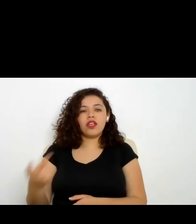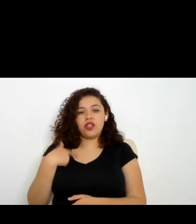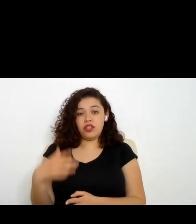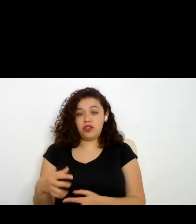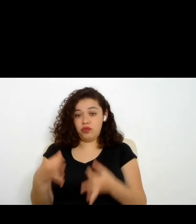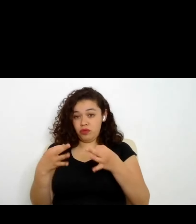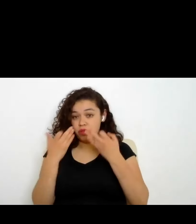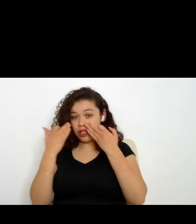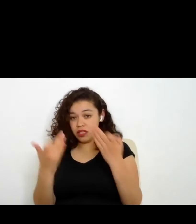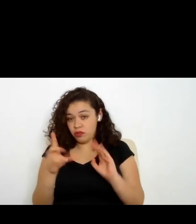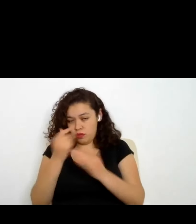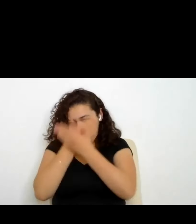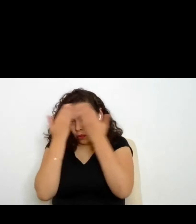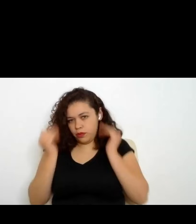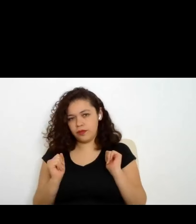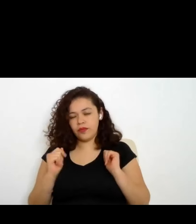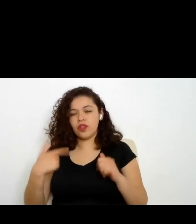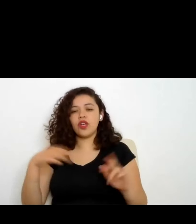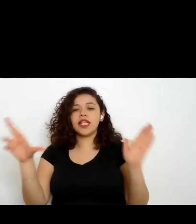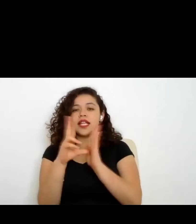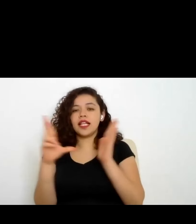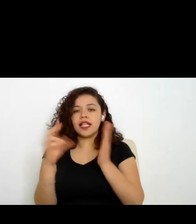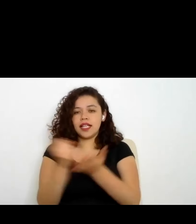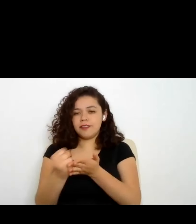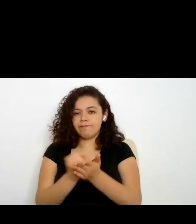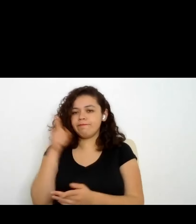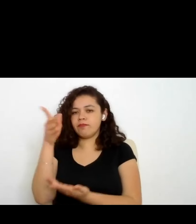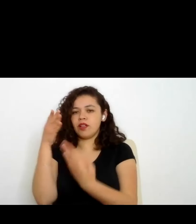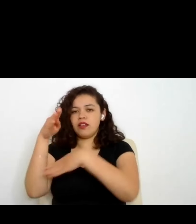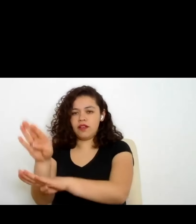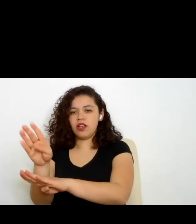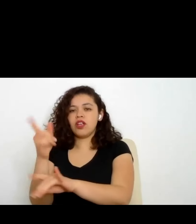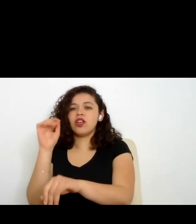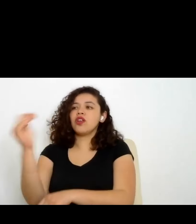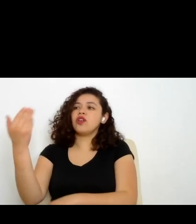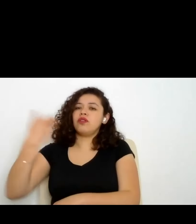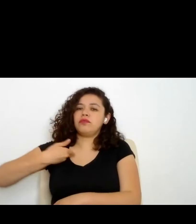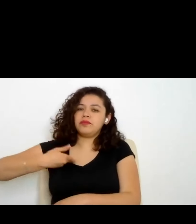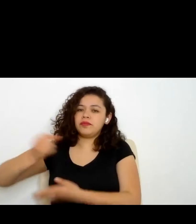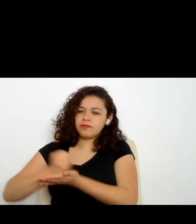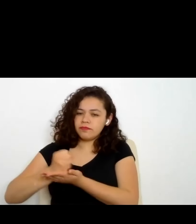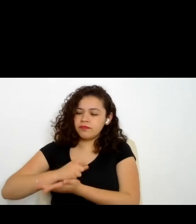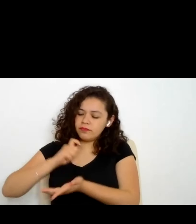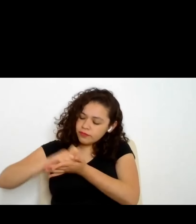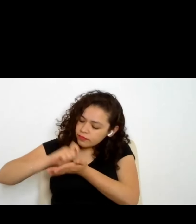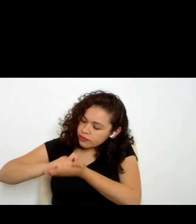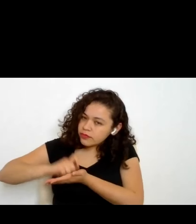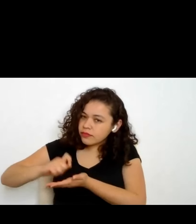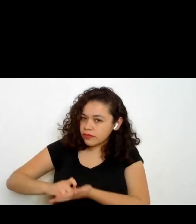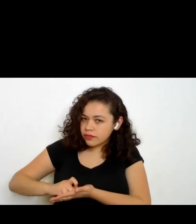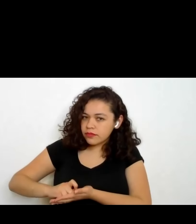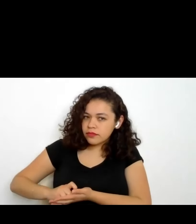así sea, ¿no? Pero voy a pedir una tarjeta de crédito al banco y me hacen llenar una solicitud de crédito. Y en la solicitud de crédito